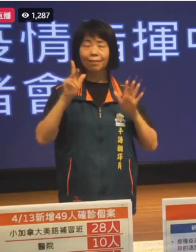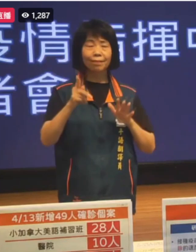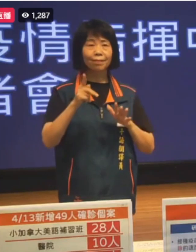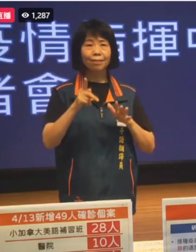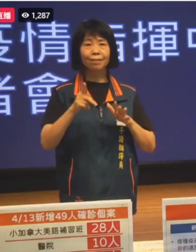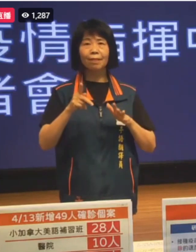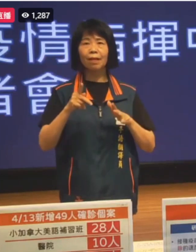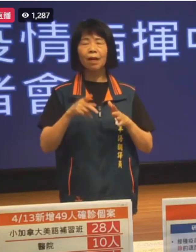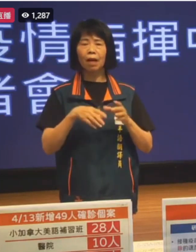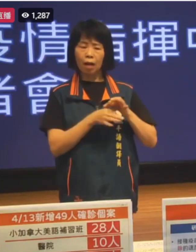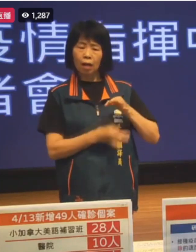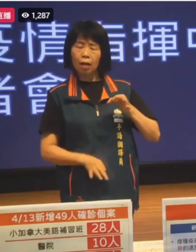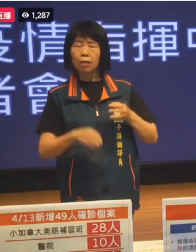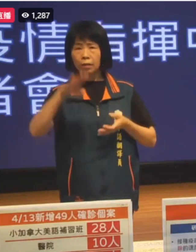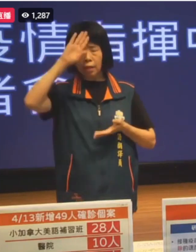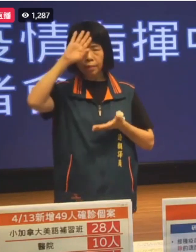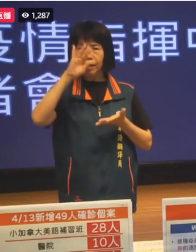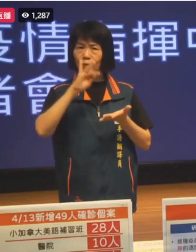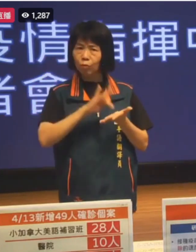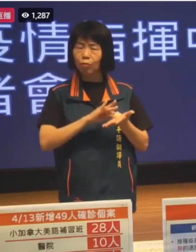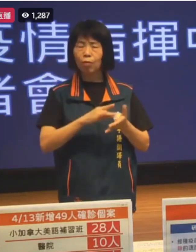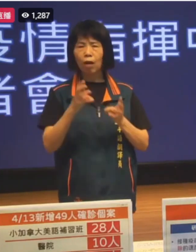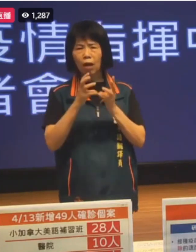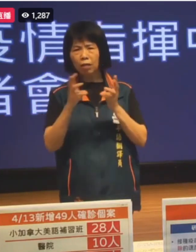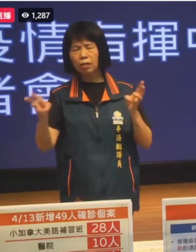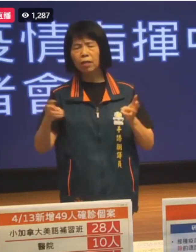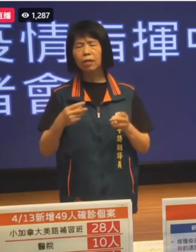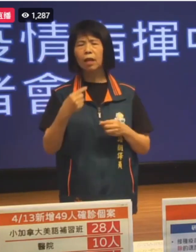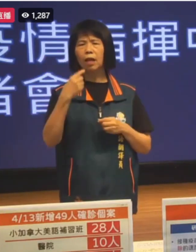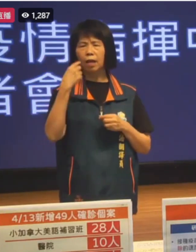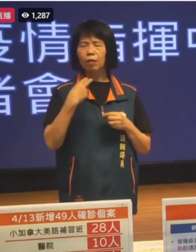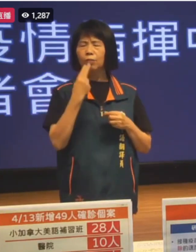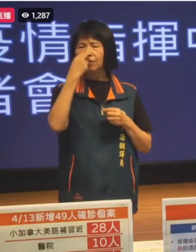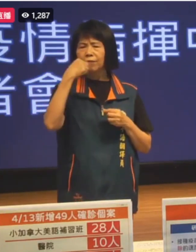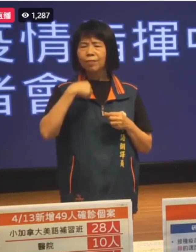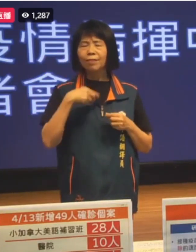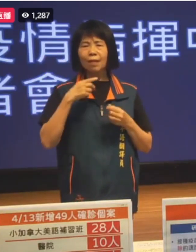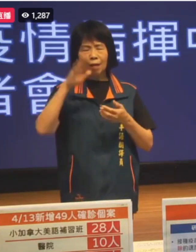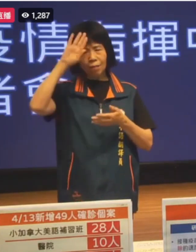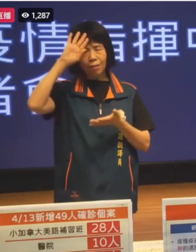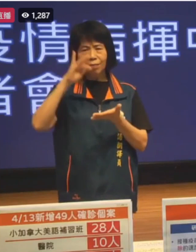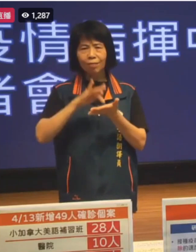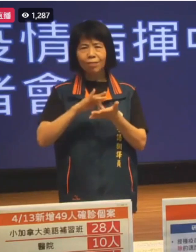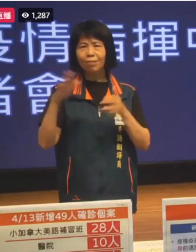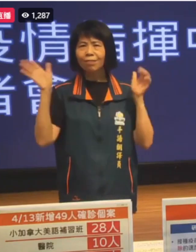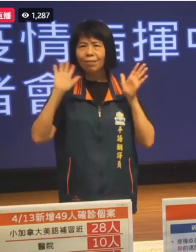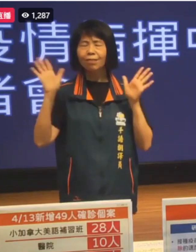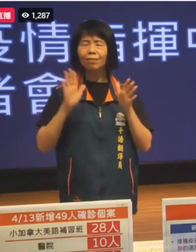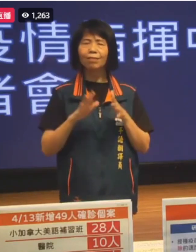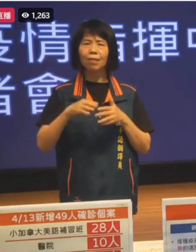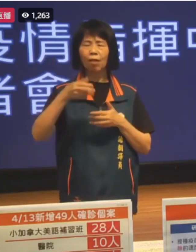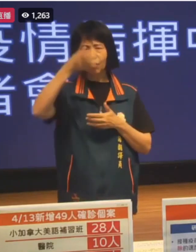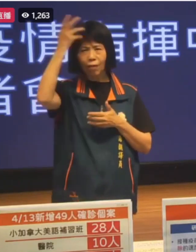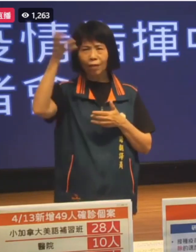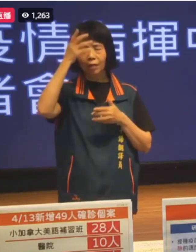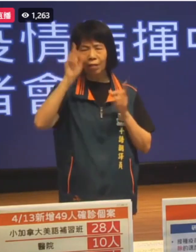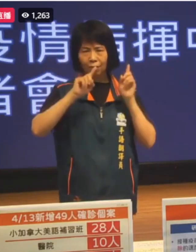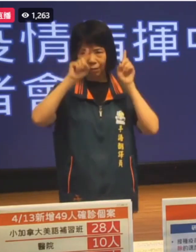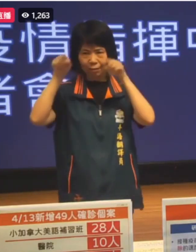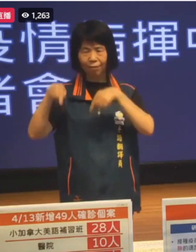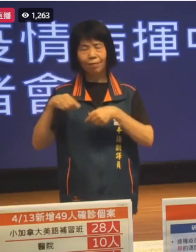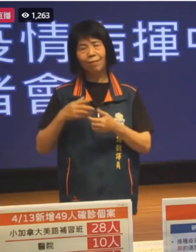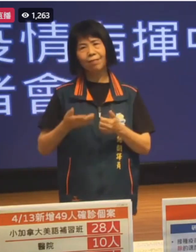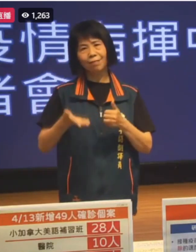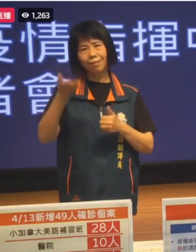有时候有些肠病毒有些腺病毒有些呼吸道融合病毒它让小孩子发烧时间都远超过1天以